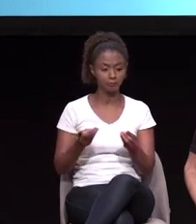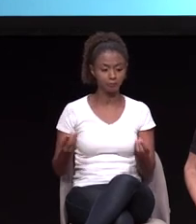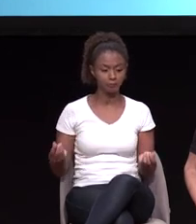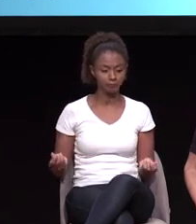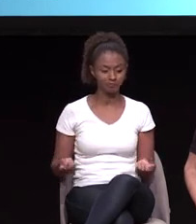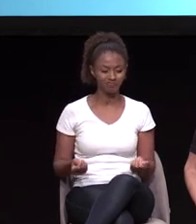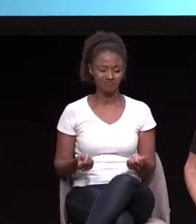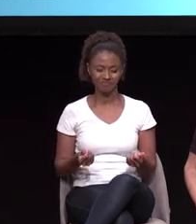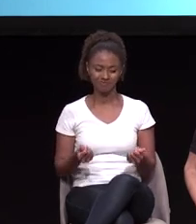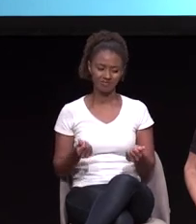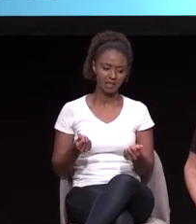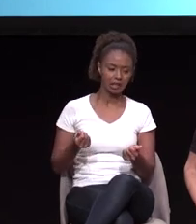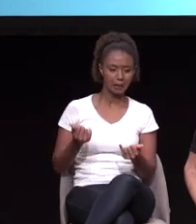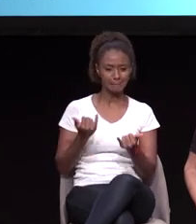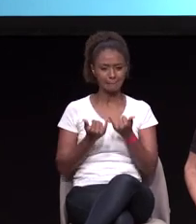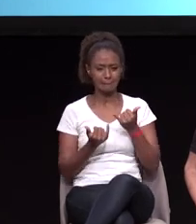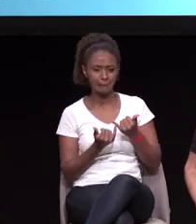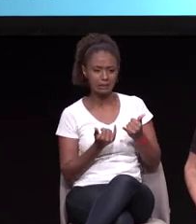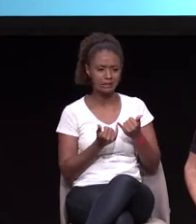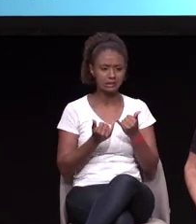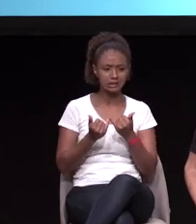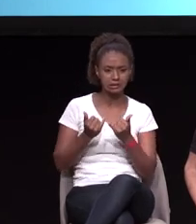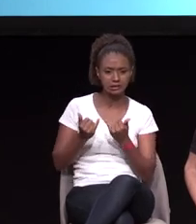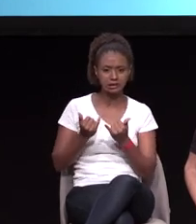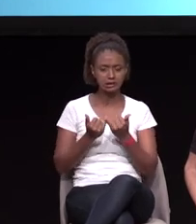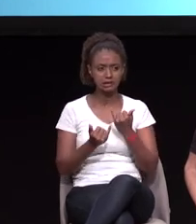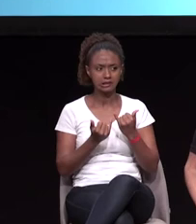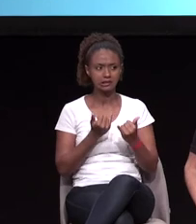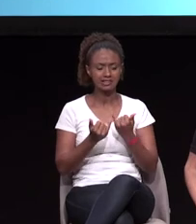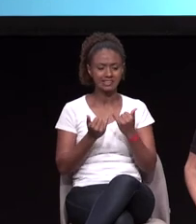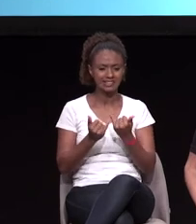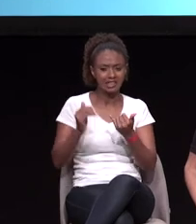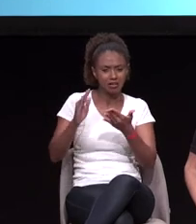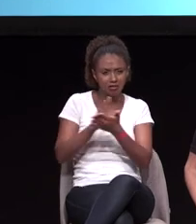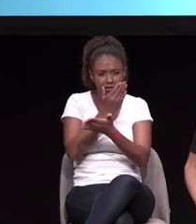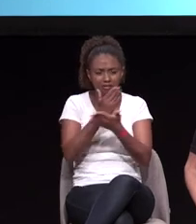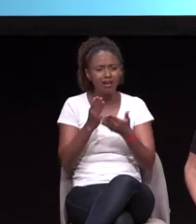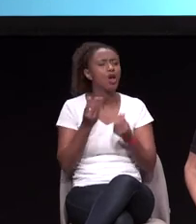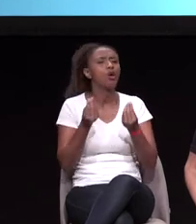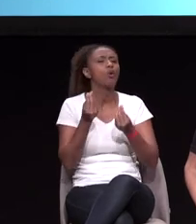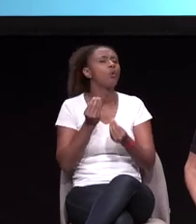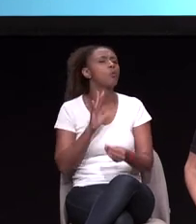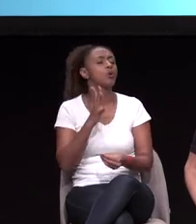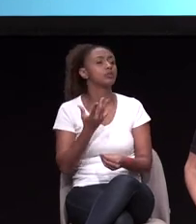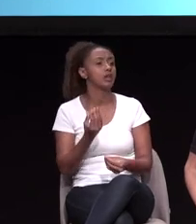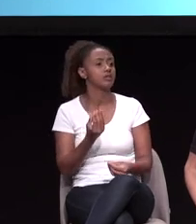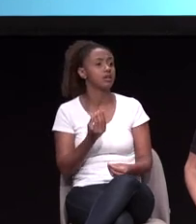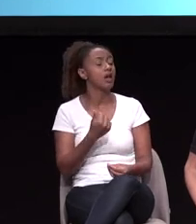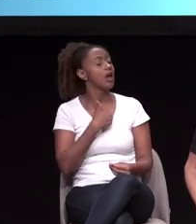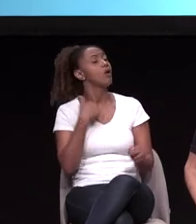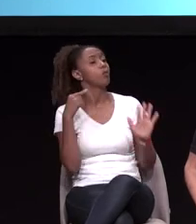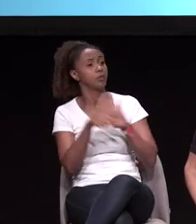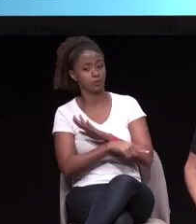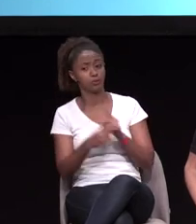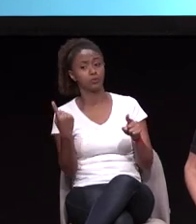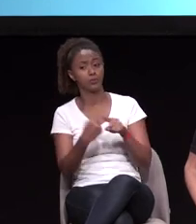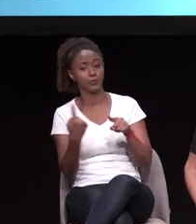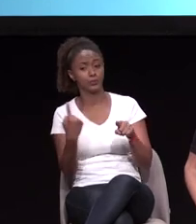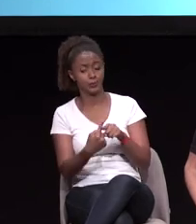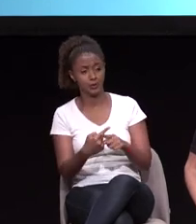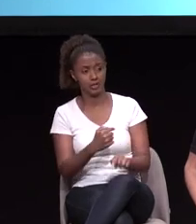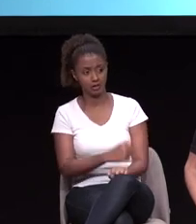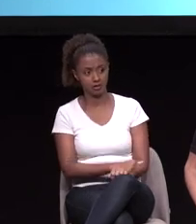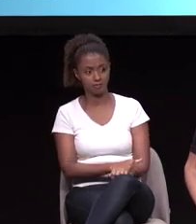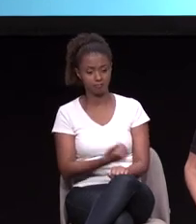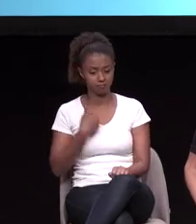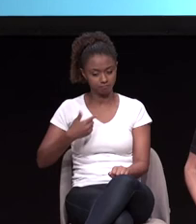similar ou não existe uma preponderância como isso acontece porque eu estou me perguntando tá é eu fui